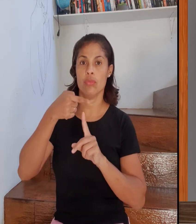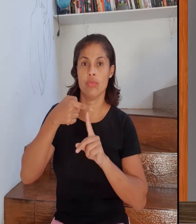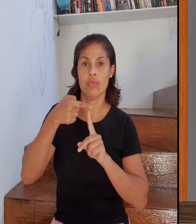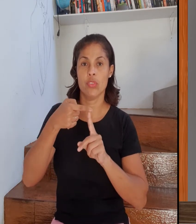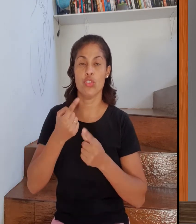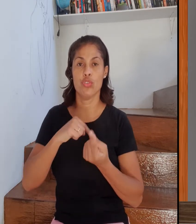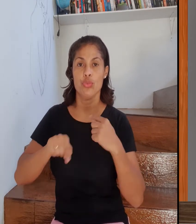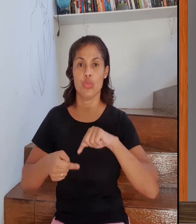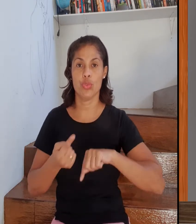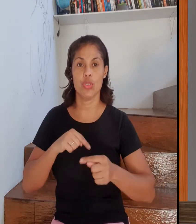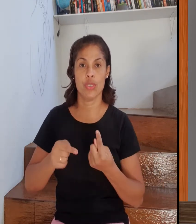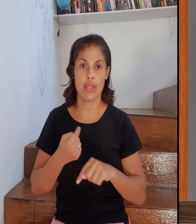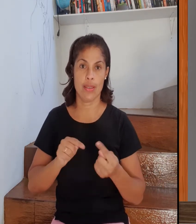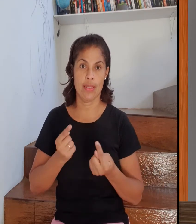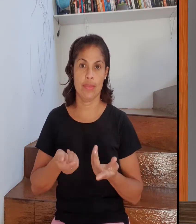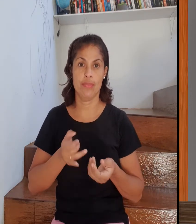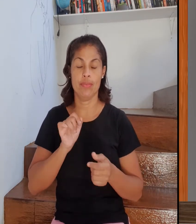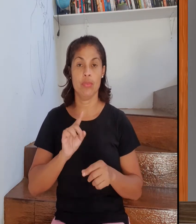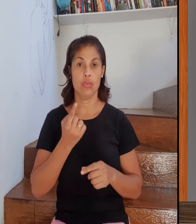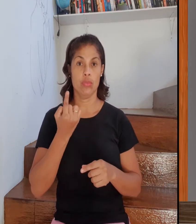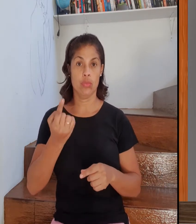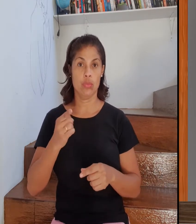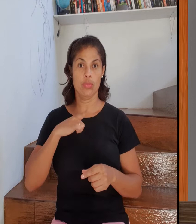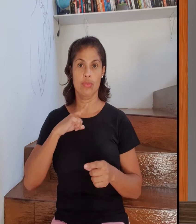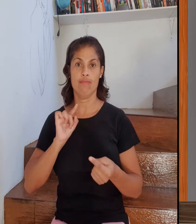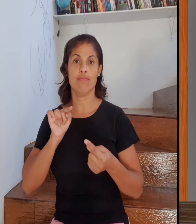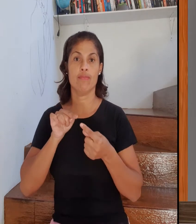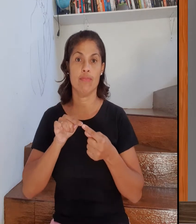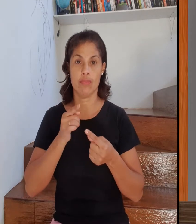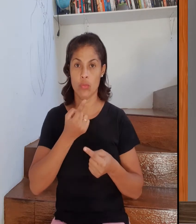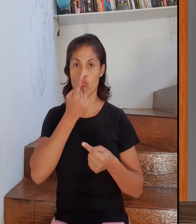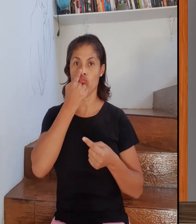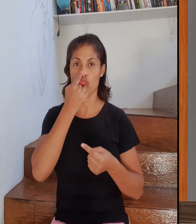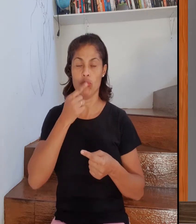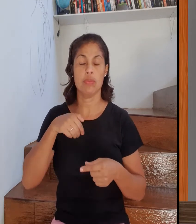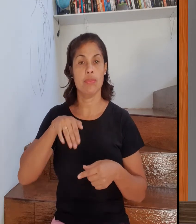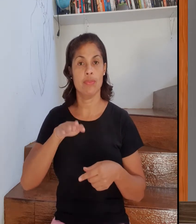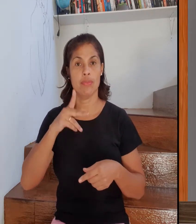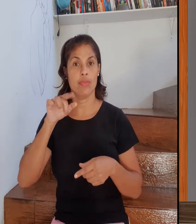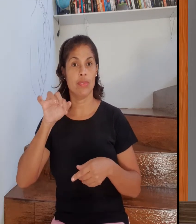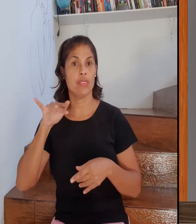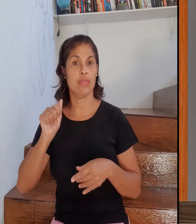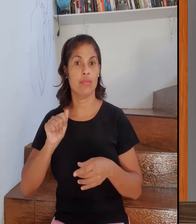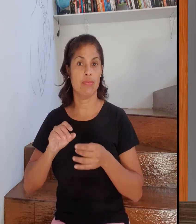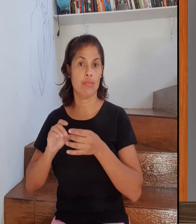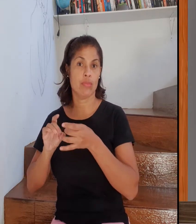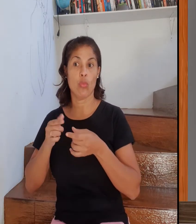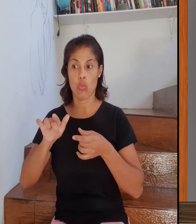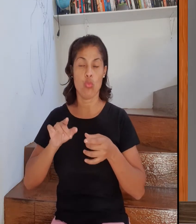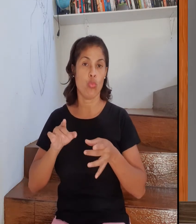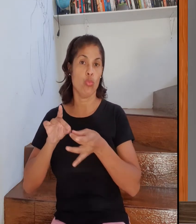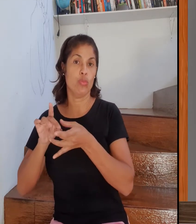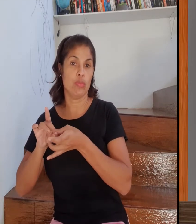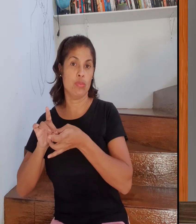interação medicamentosa. Um fármaco de maior afinidade às proteínas plasmáticas pode deslocar a ligação de outro